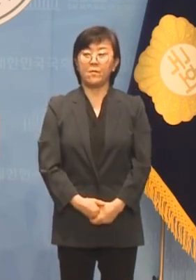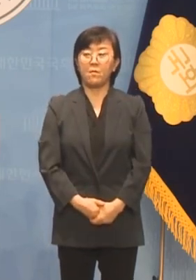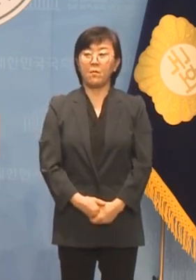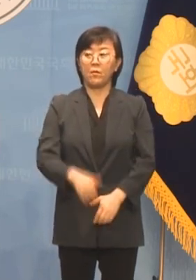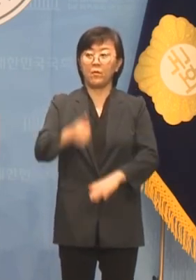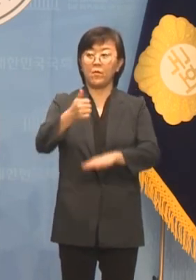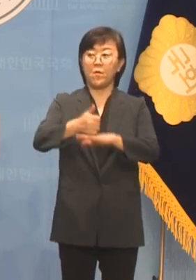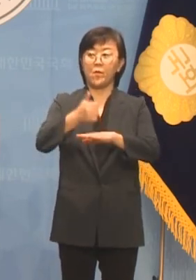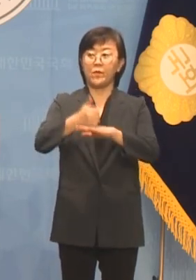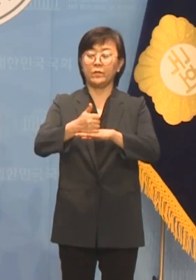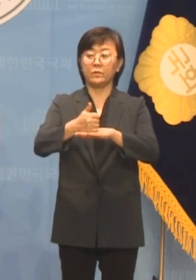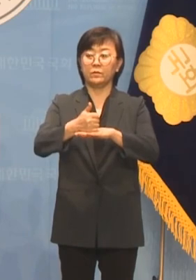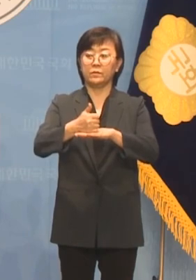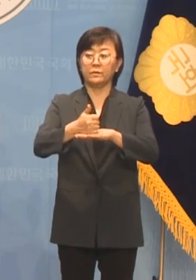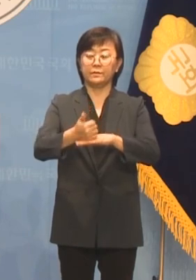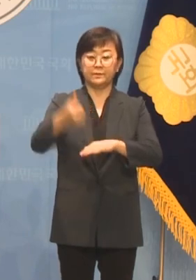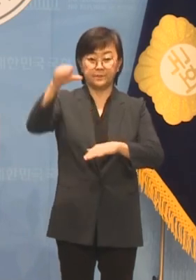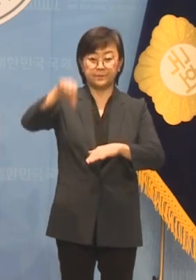마지막으로